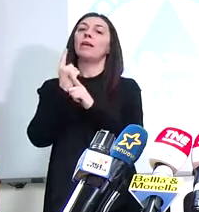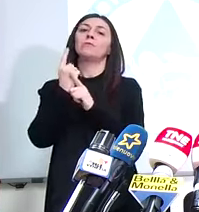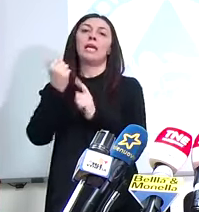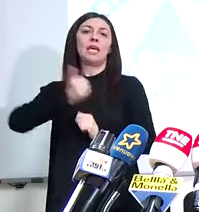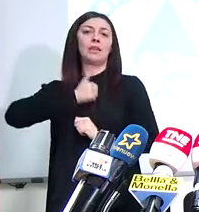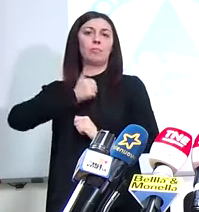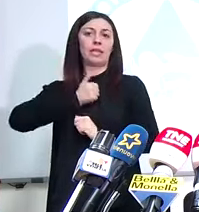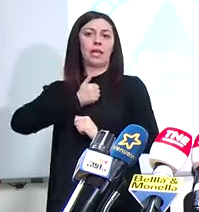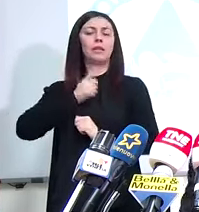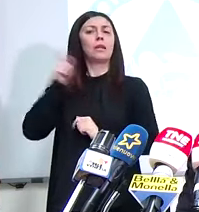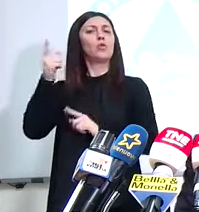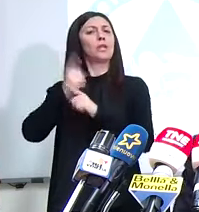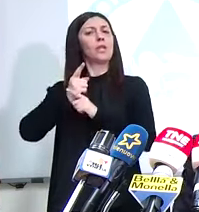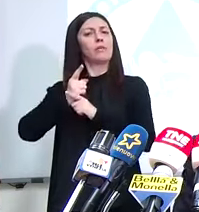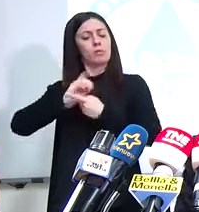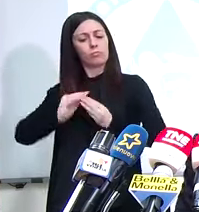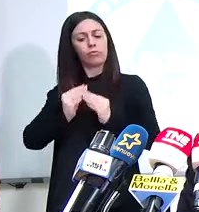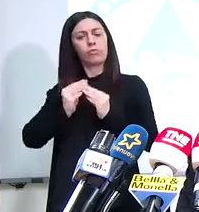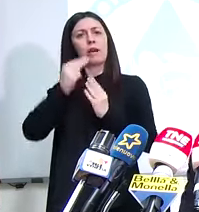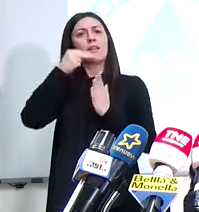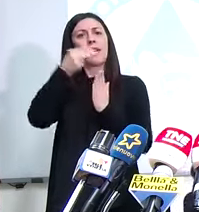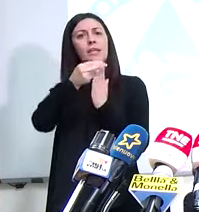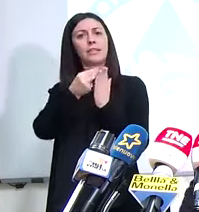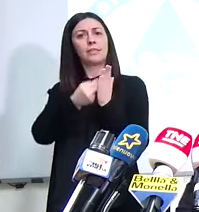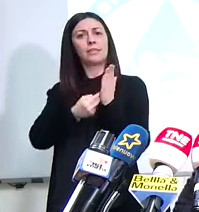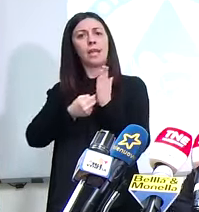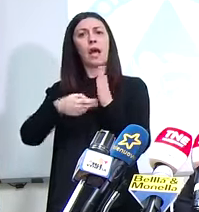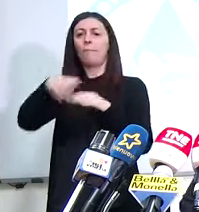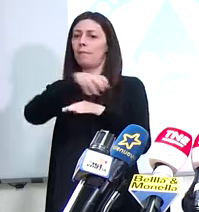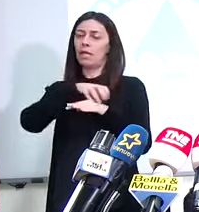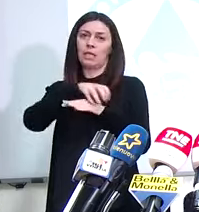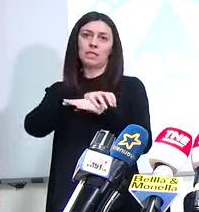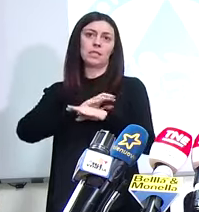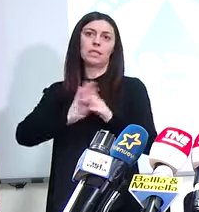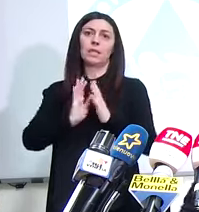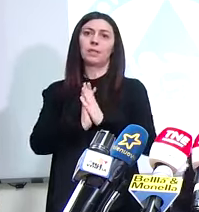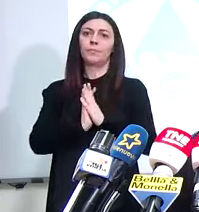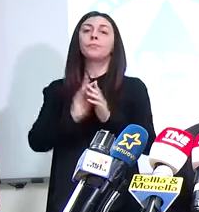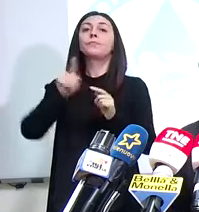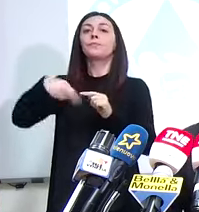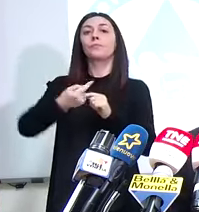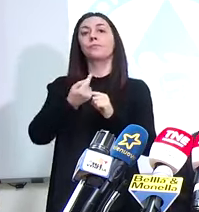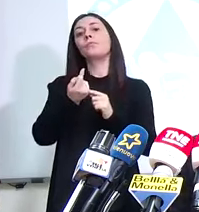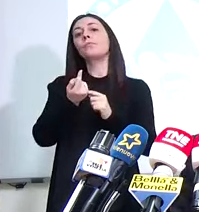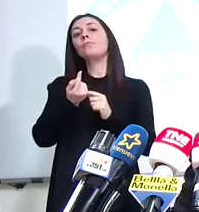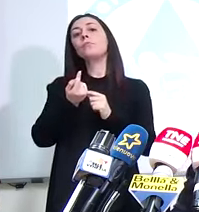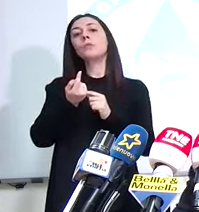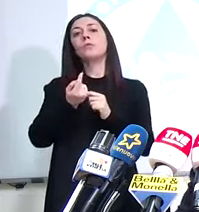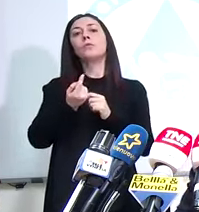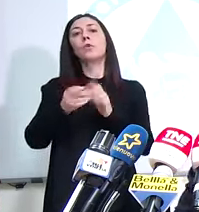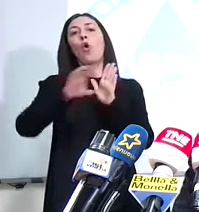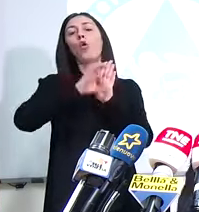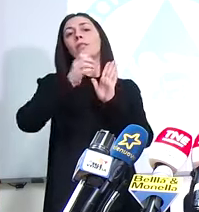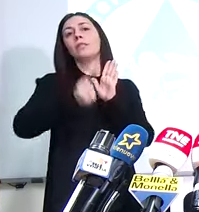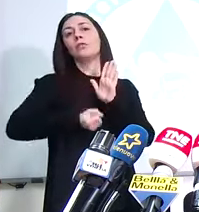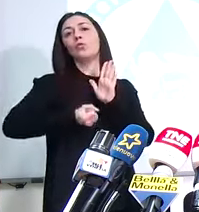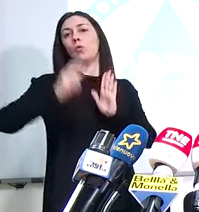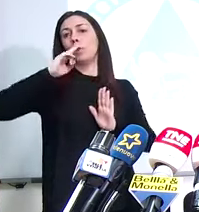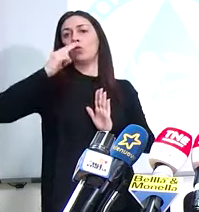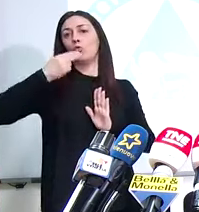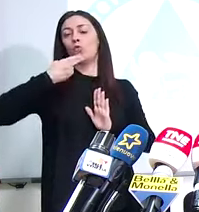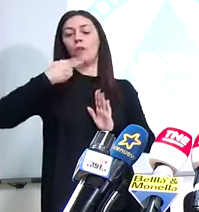formare le liste ai ministri e accompagnarli davanti al capo dello stato a votare a scusatemi a giurare sulla costituzione questo lo dice la costituzione